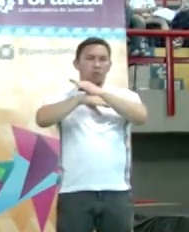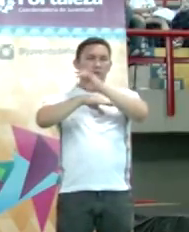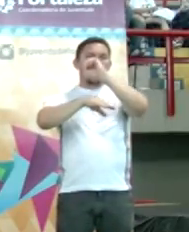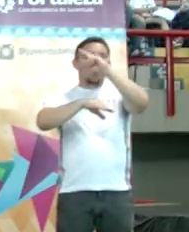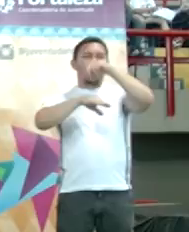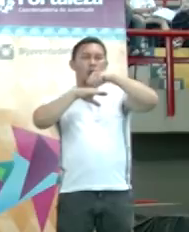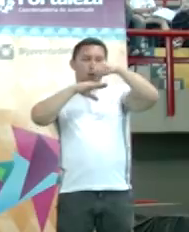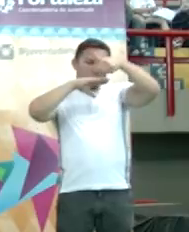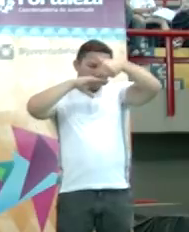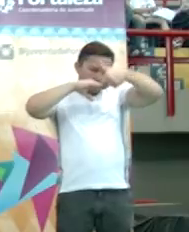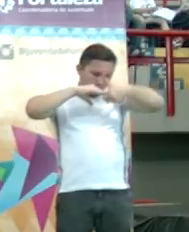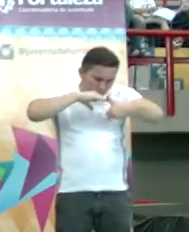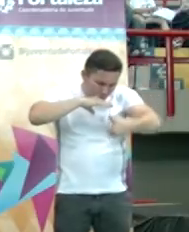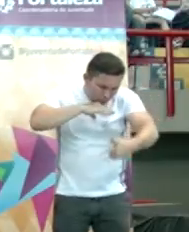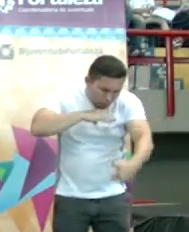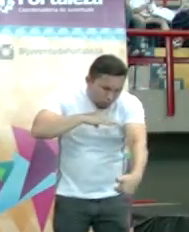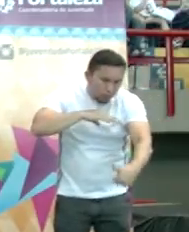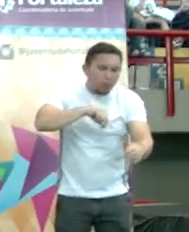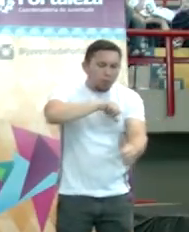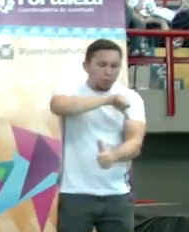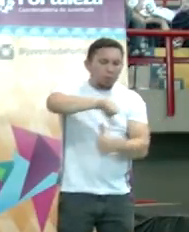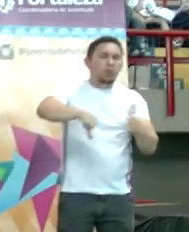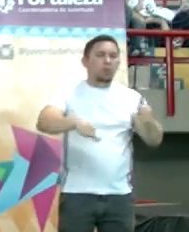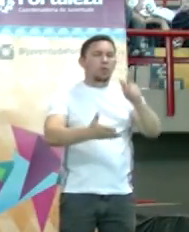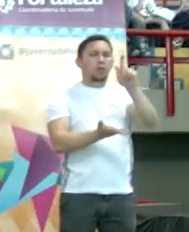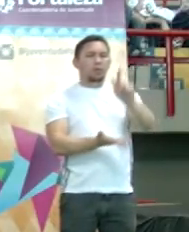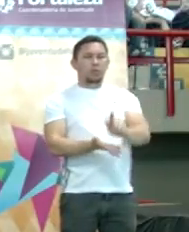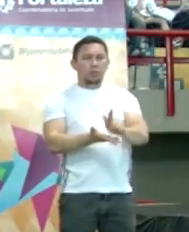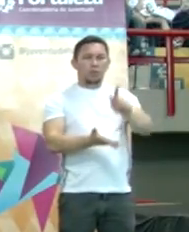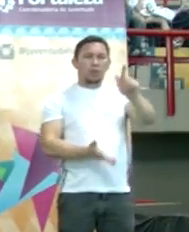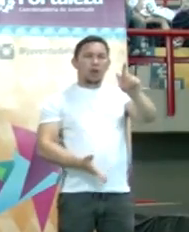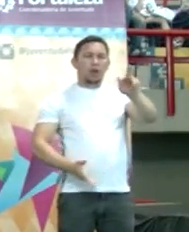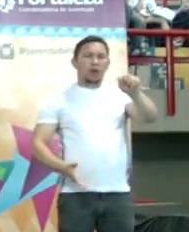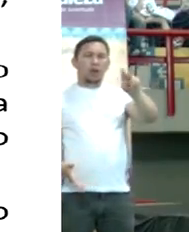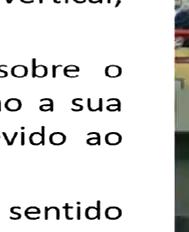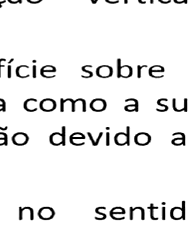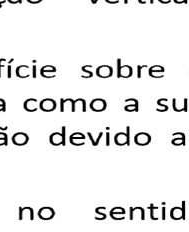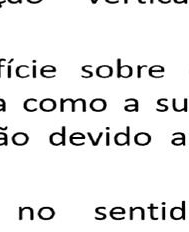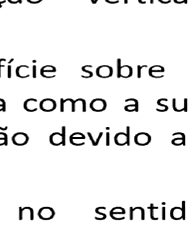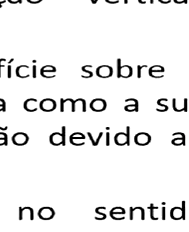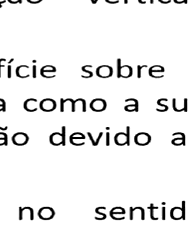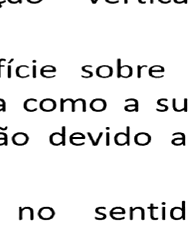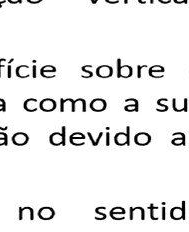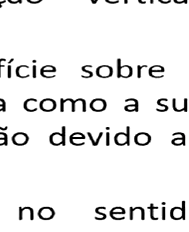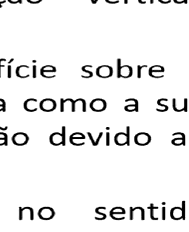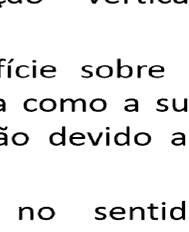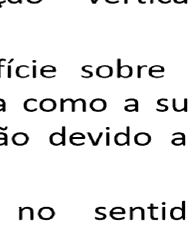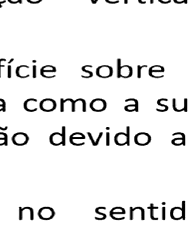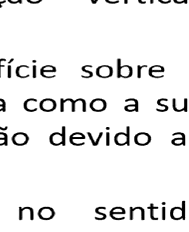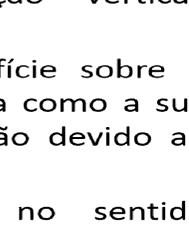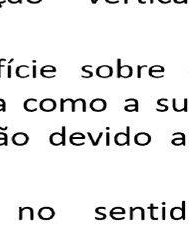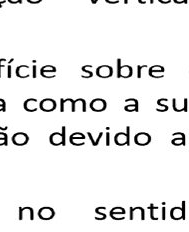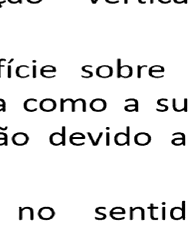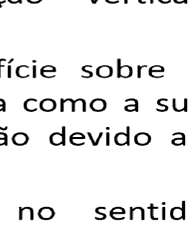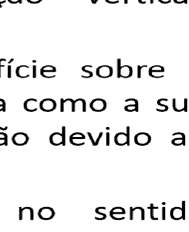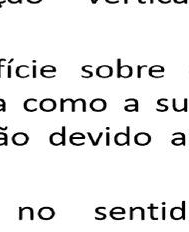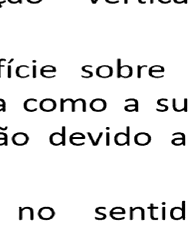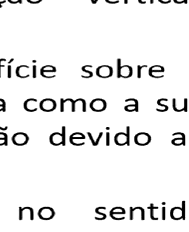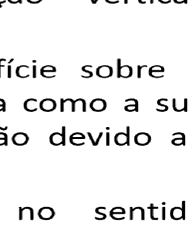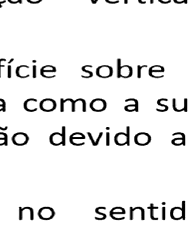em buracos na Terra, foi claro? A gente muda a gravidade. Ok. Vamos para frente. Vamos para